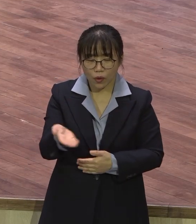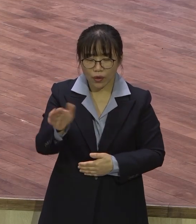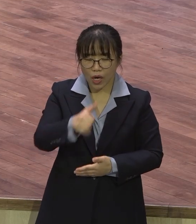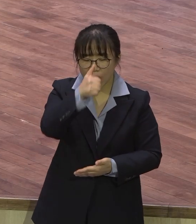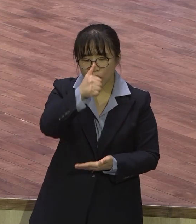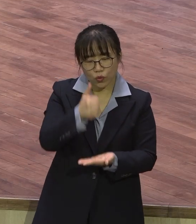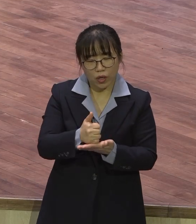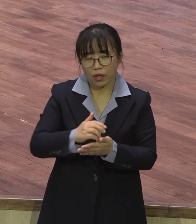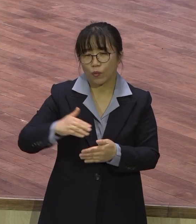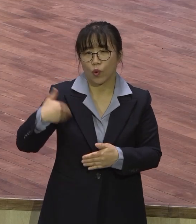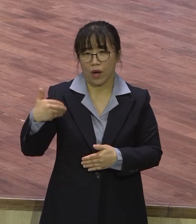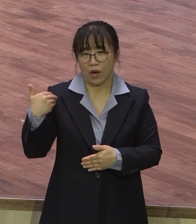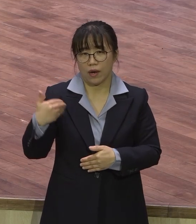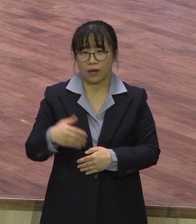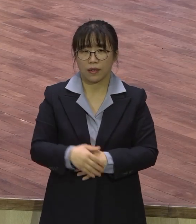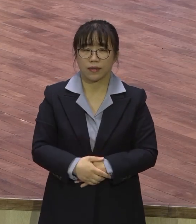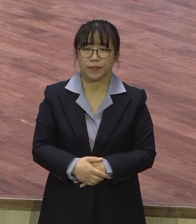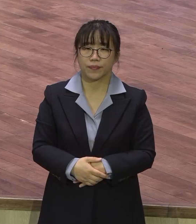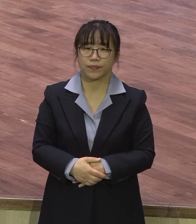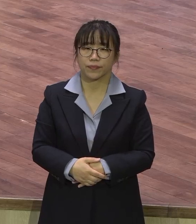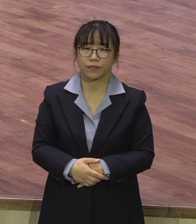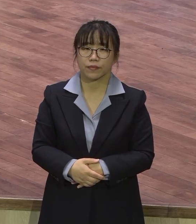전주를 또 모릅니다